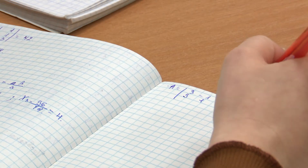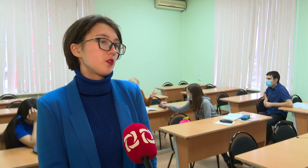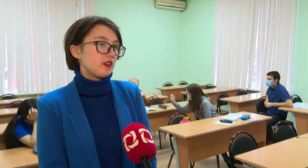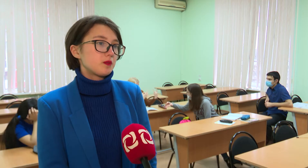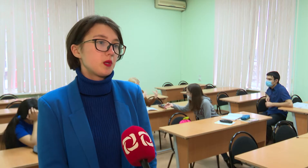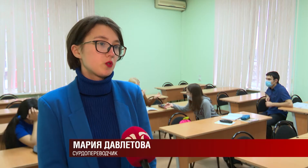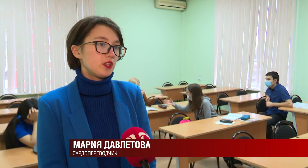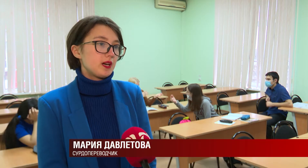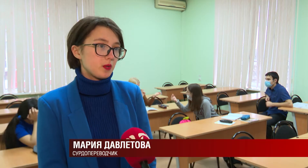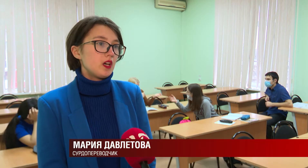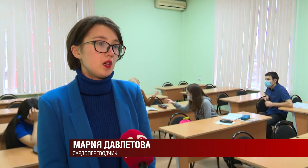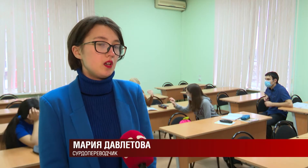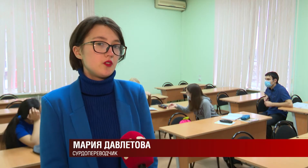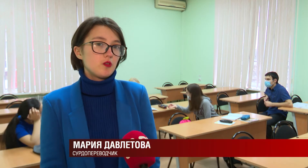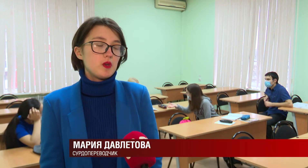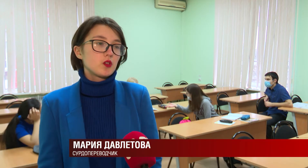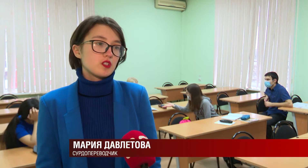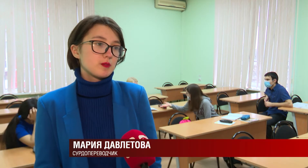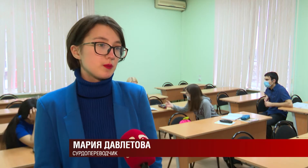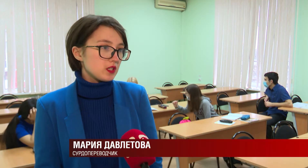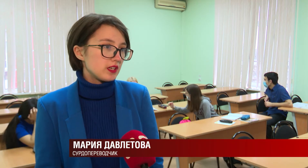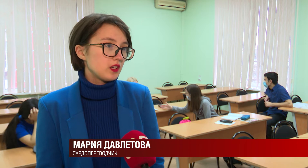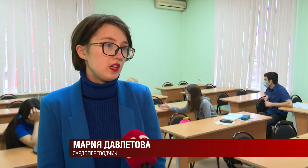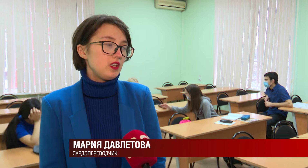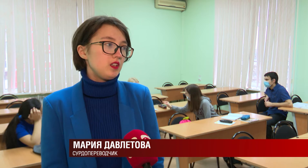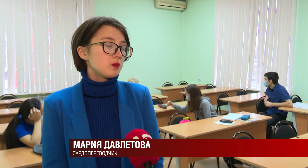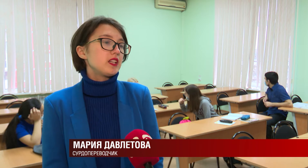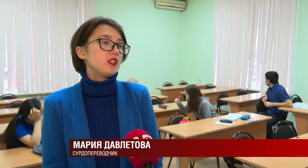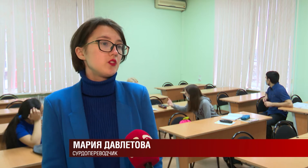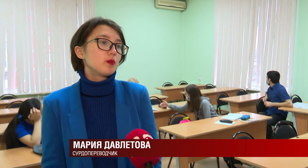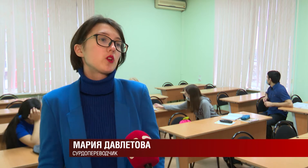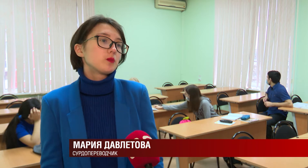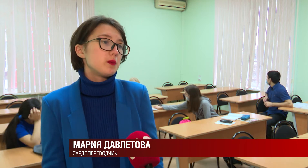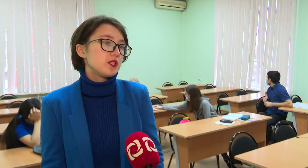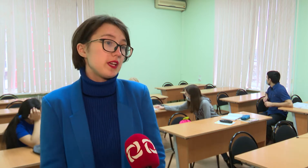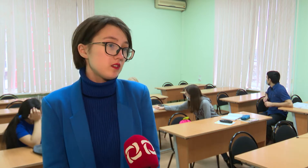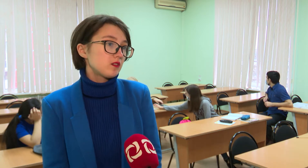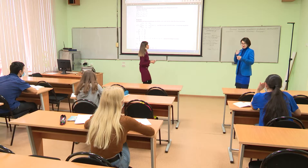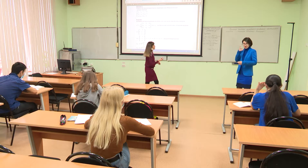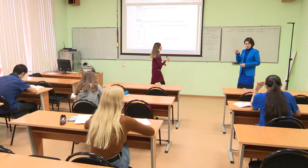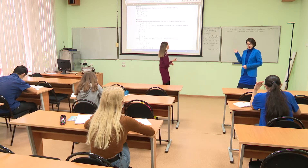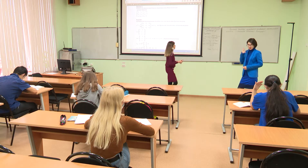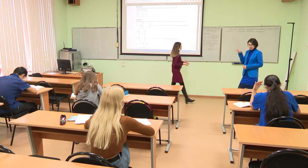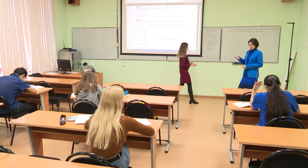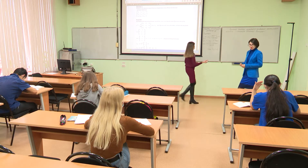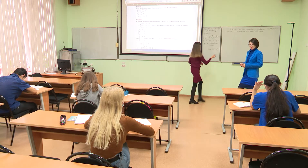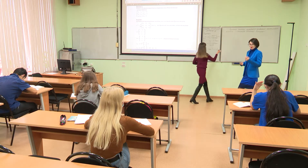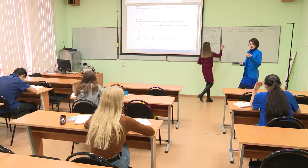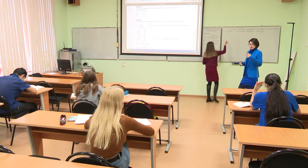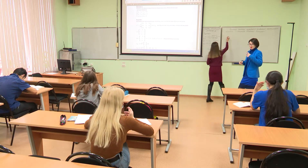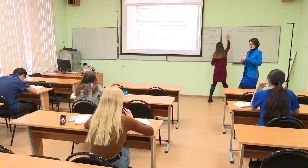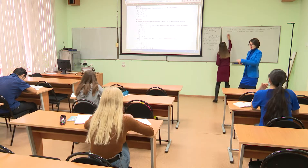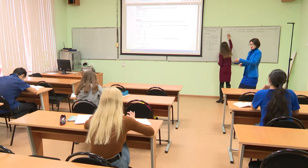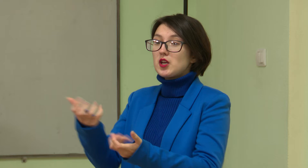наверное, философия, потому что там все в переносном смысле, и им надо это все подробно объяснять. Мария только пришла в